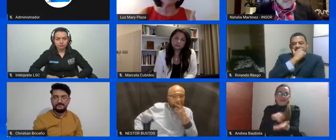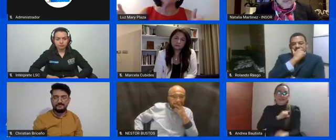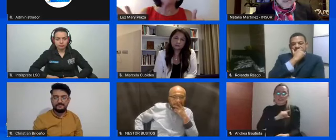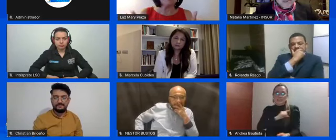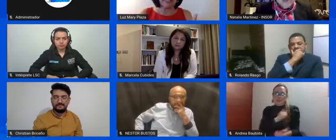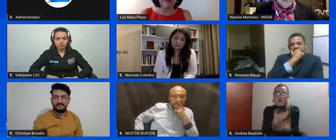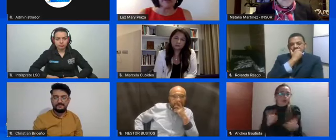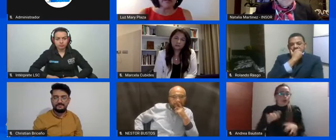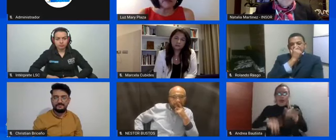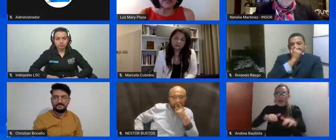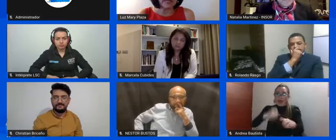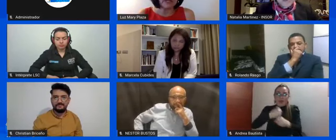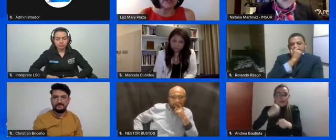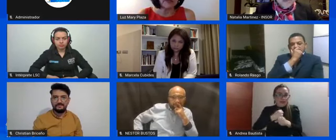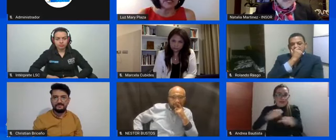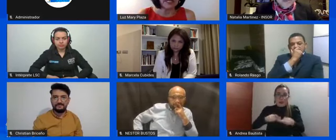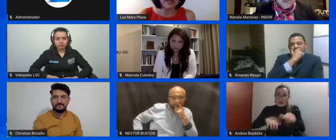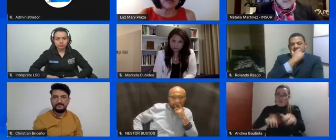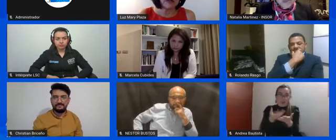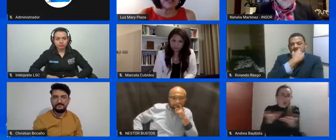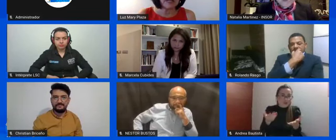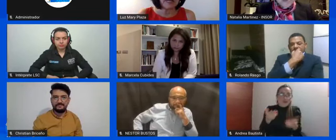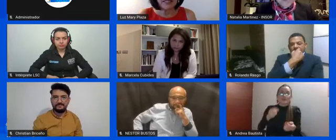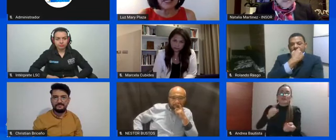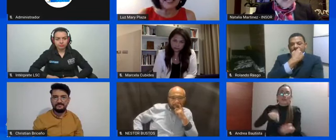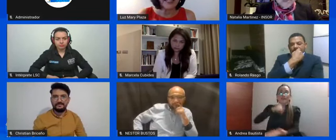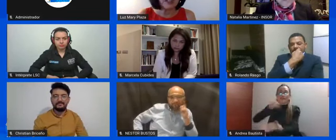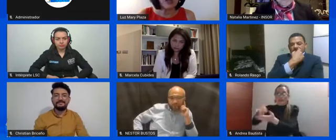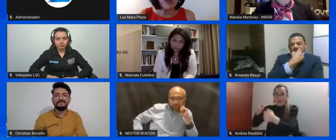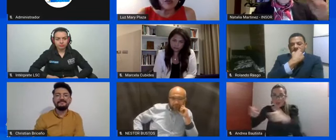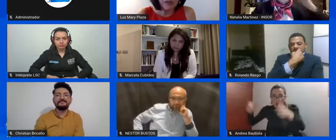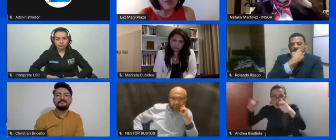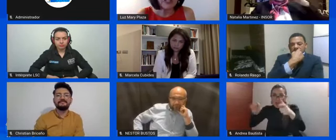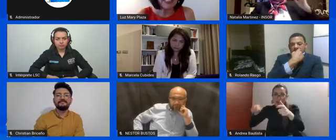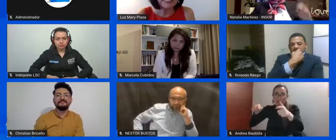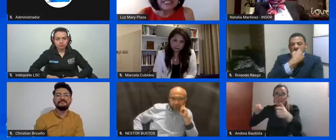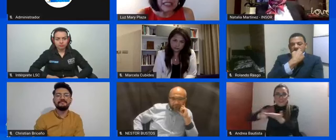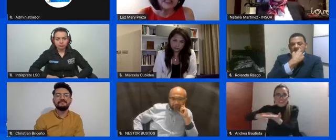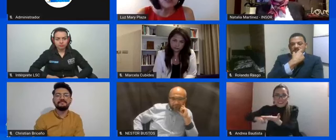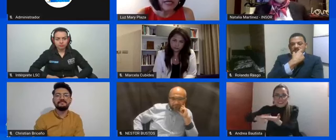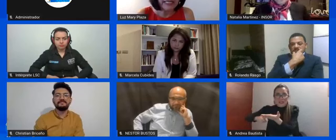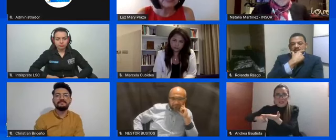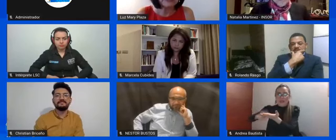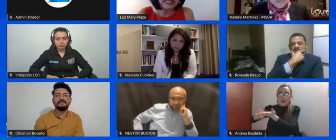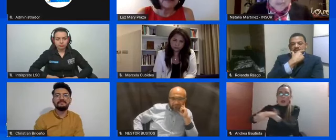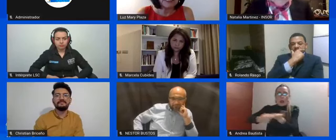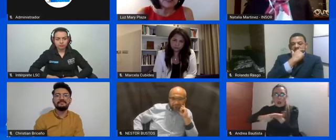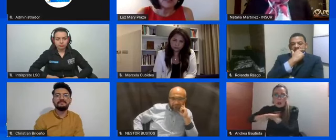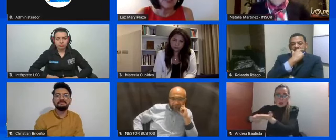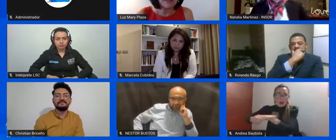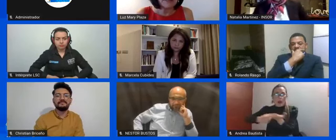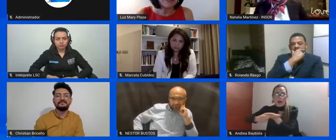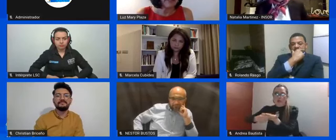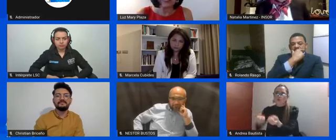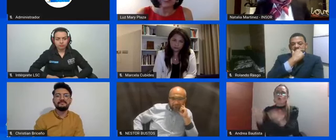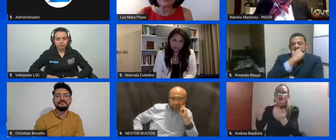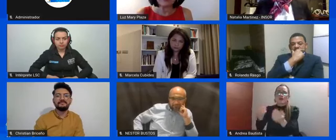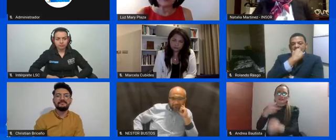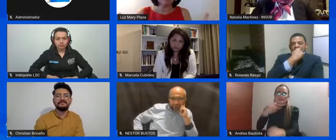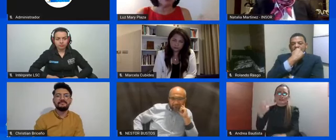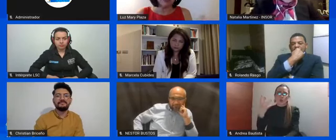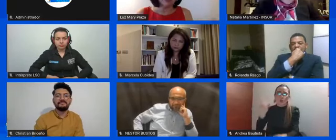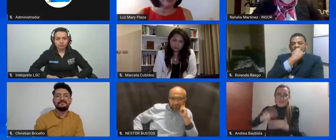etcétera. Volví al programa de intérpretes porque era algo que estábamos creando nuevo, formando 340 intérpretes en una misma semana,